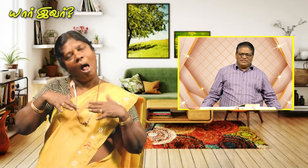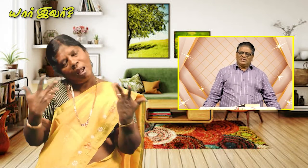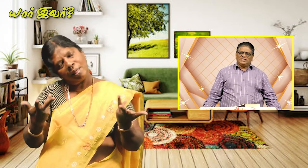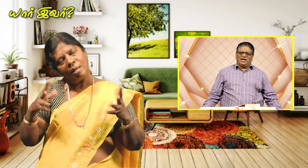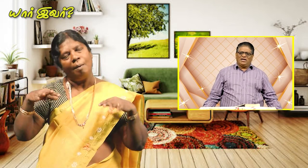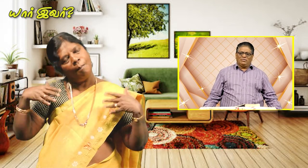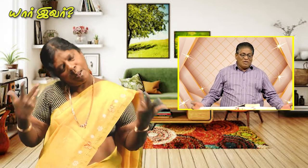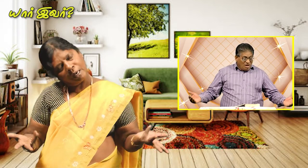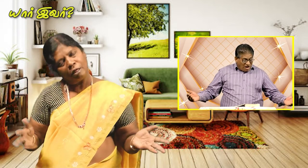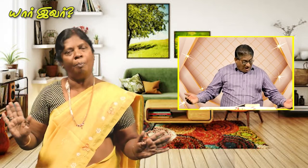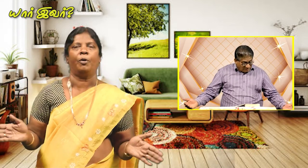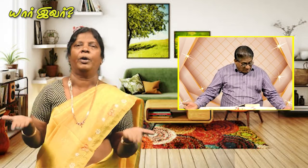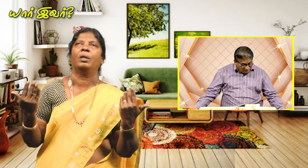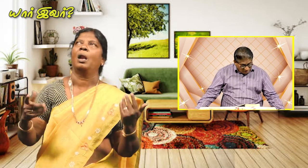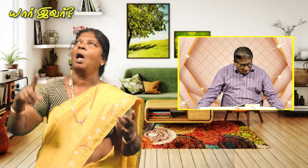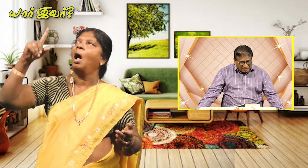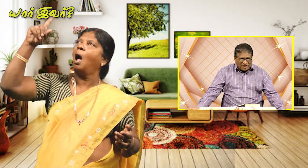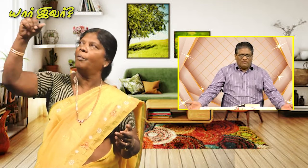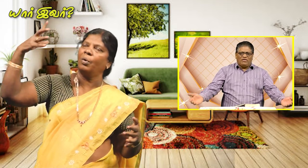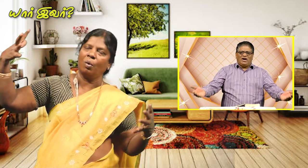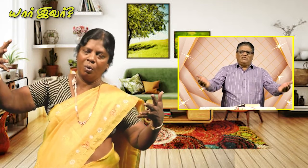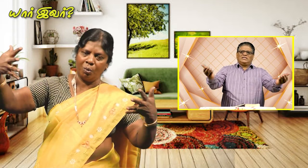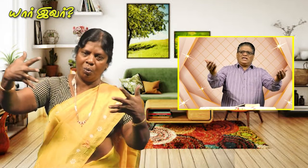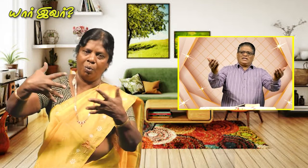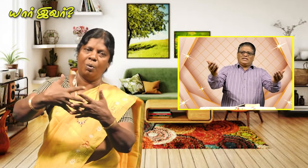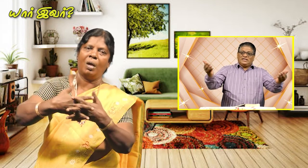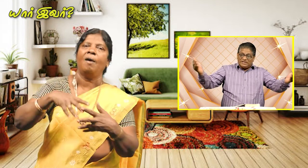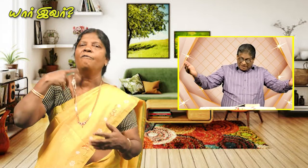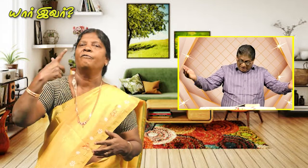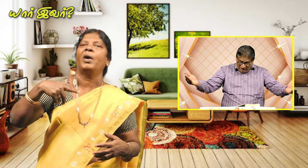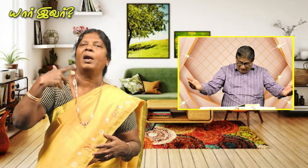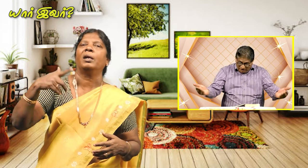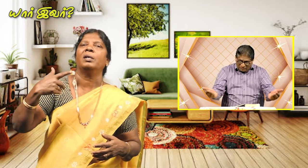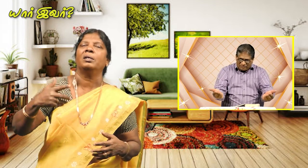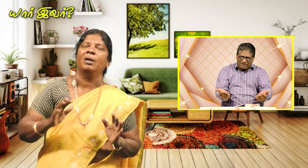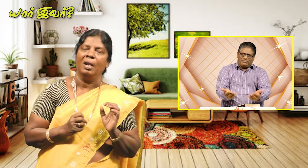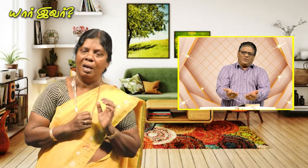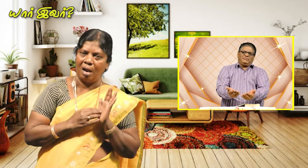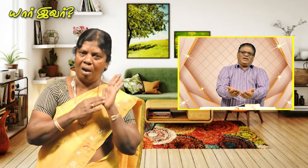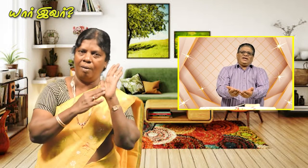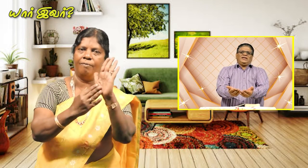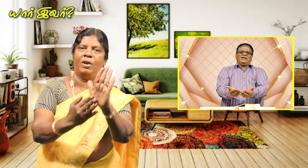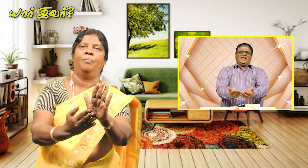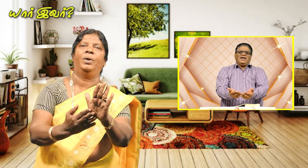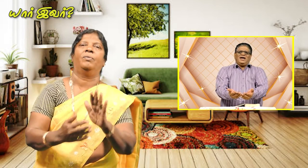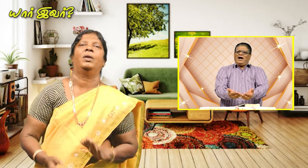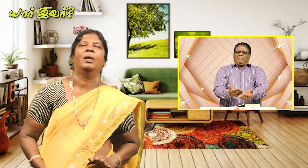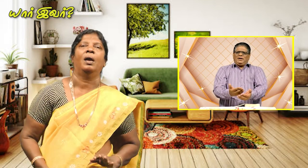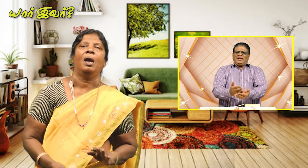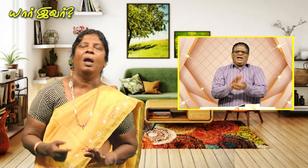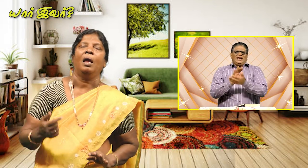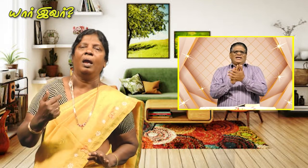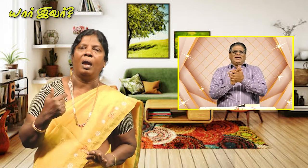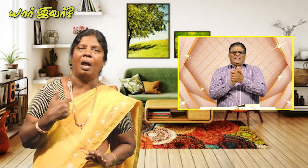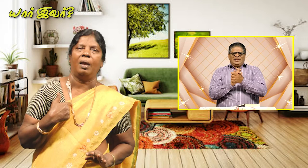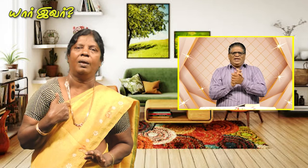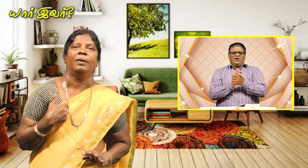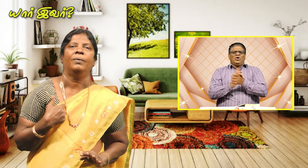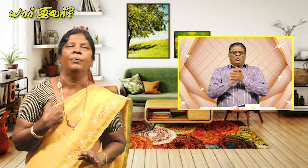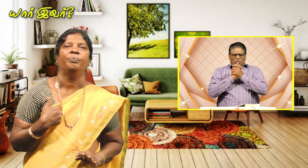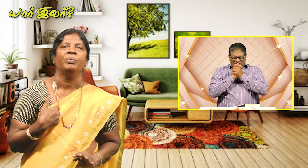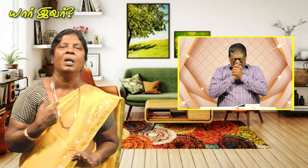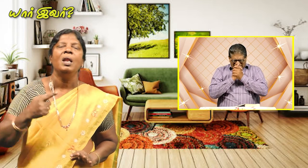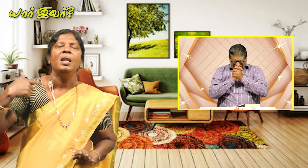நான் மரித்திருந்தாலும் அவரோடு நான் வாழ்வதற்கு நானும் வெளிப்படுவேன். அப்படின்னா எனக்கு